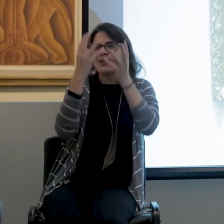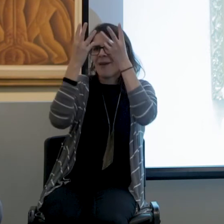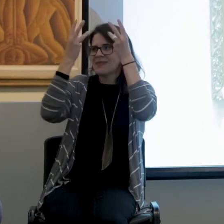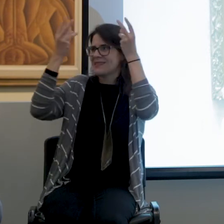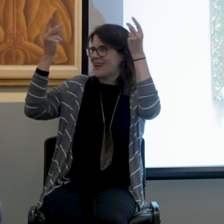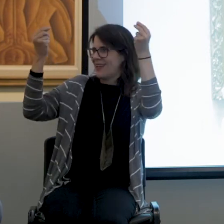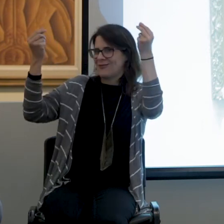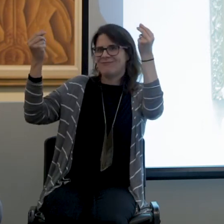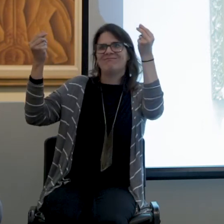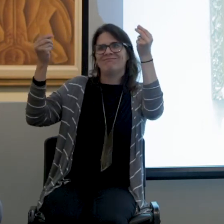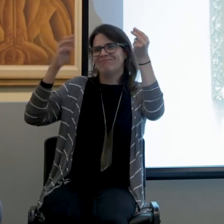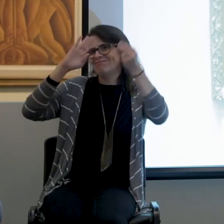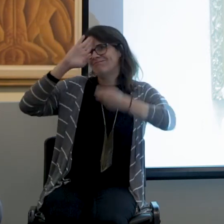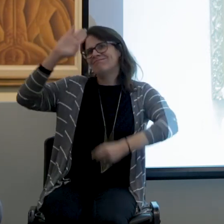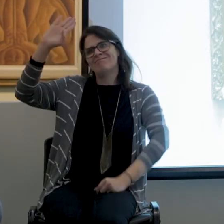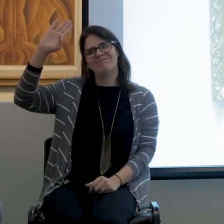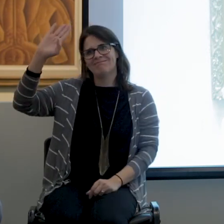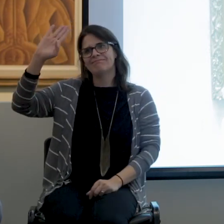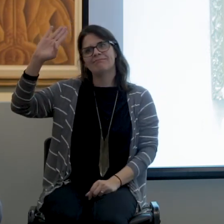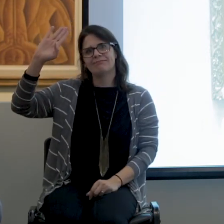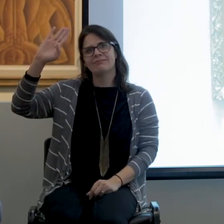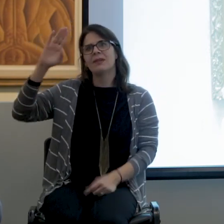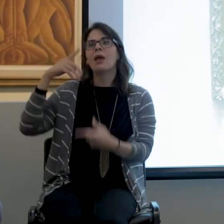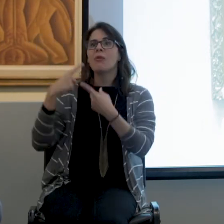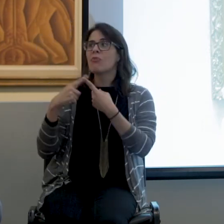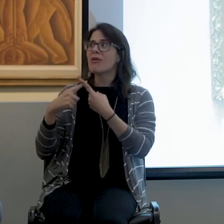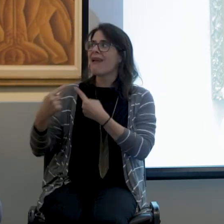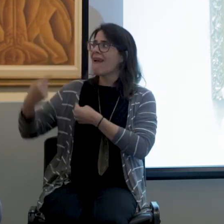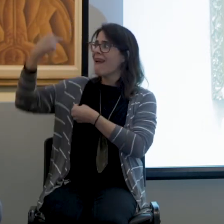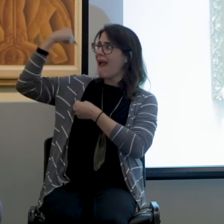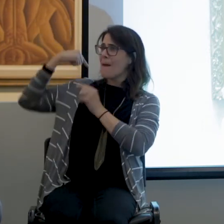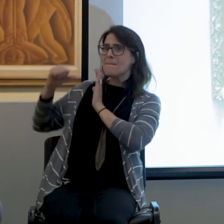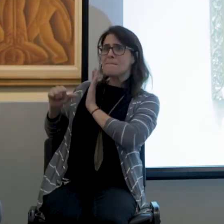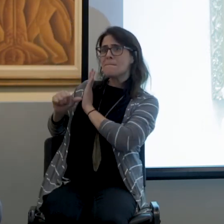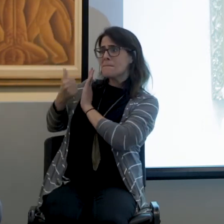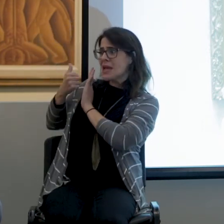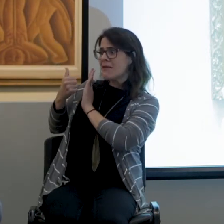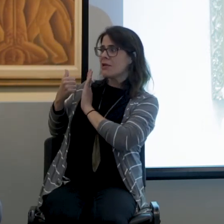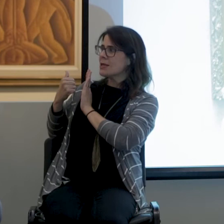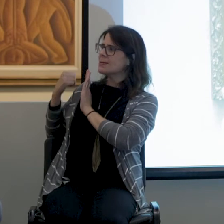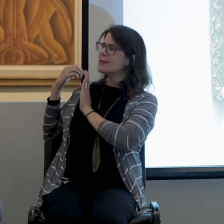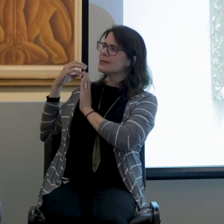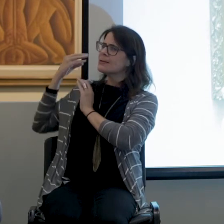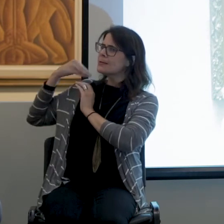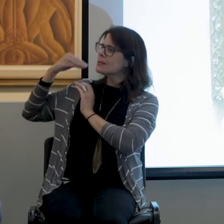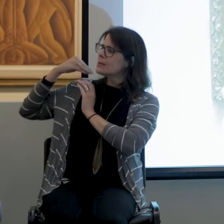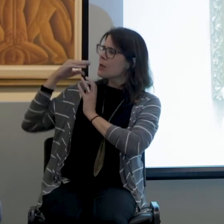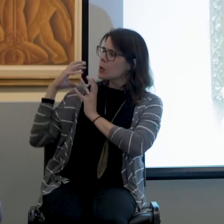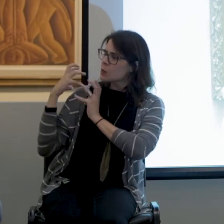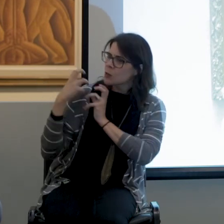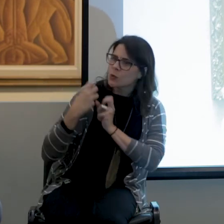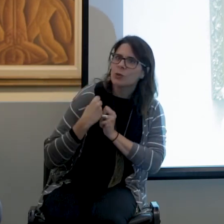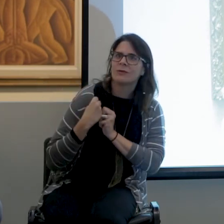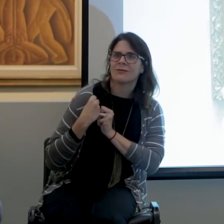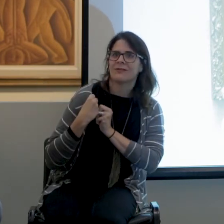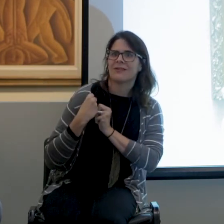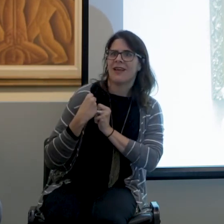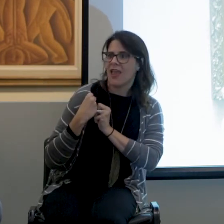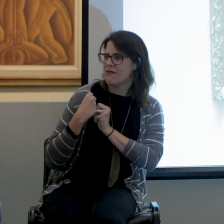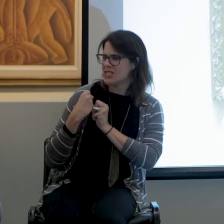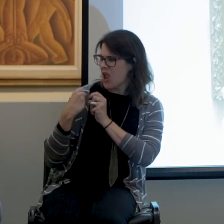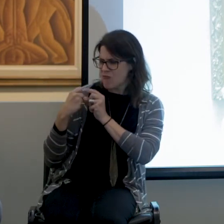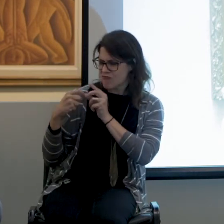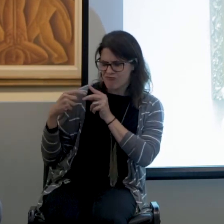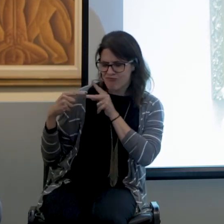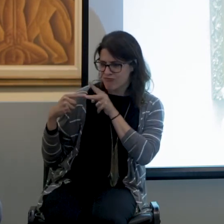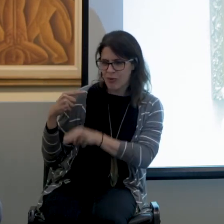mais radicalmente ainda as experiências das primeiras vanguardas, a ponto de romper completamente com a última, na visão